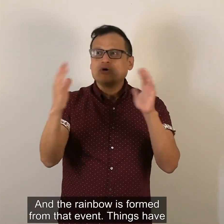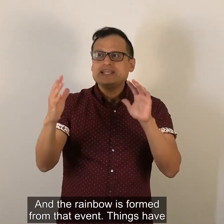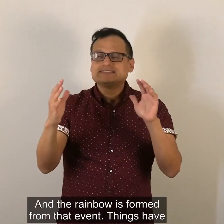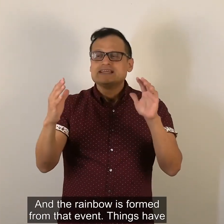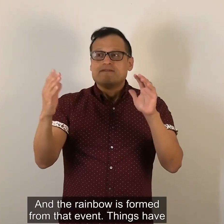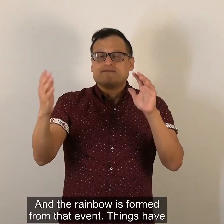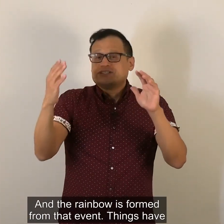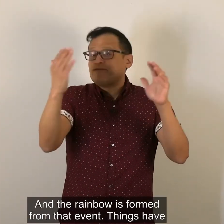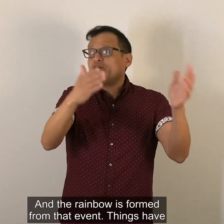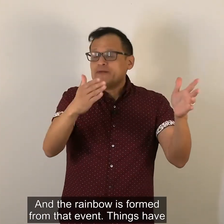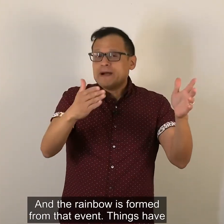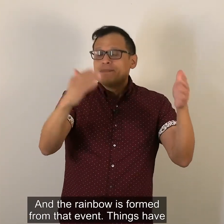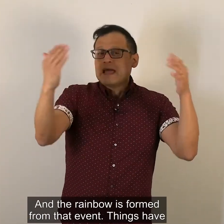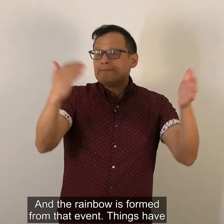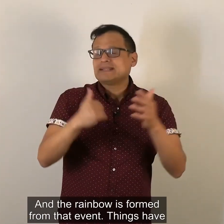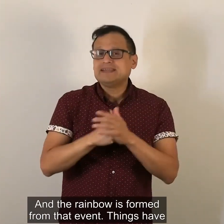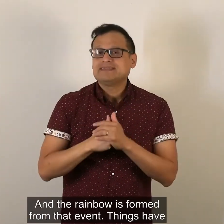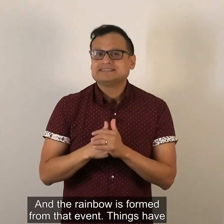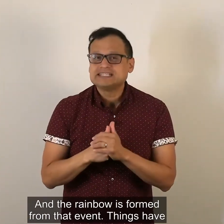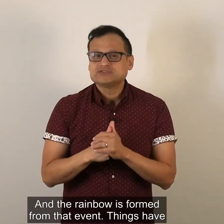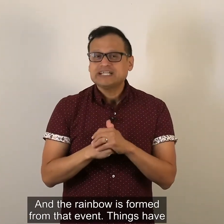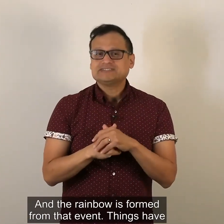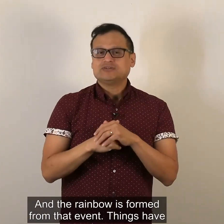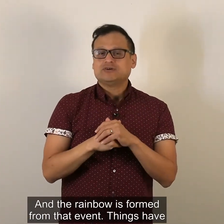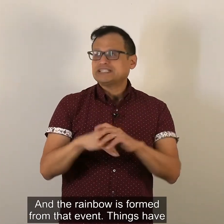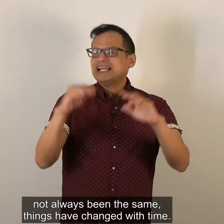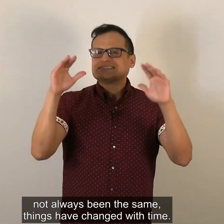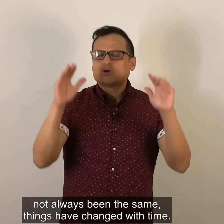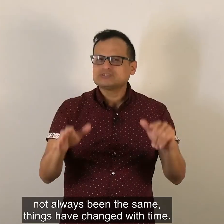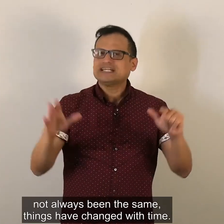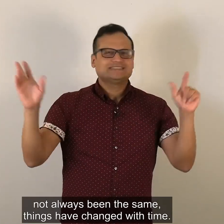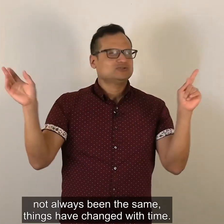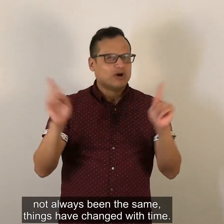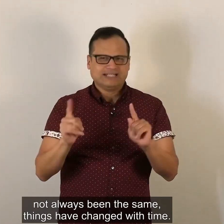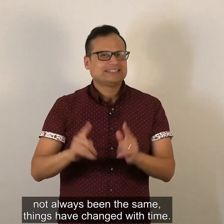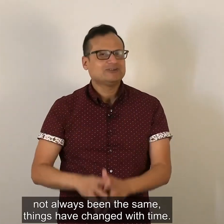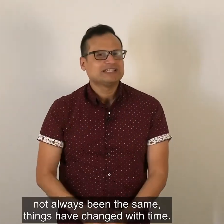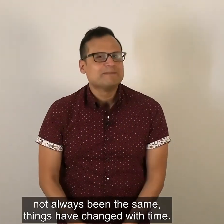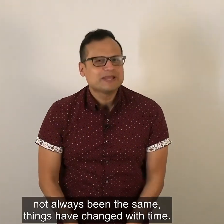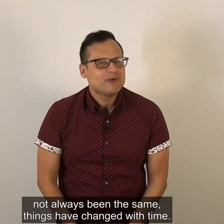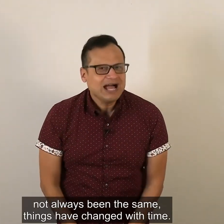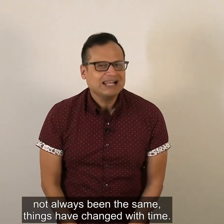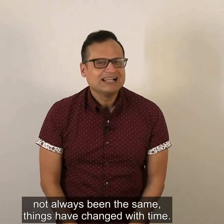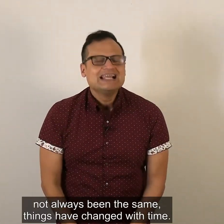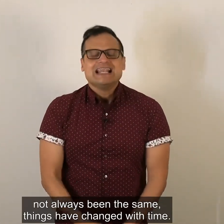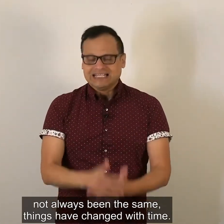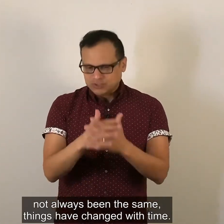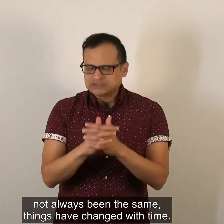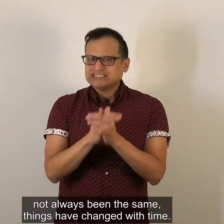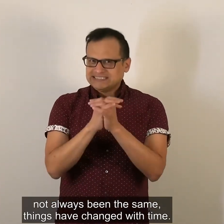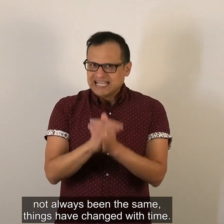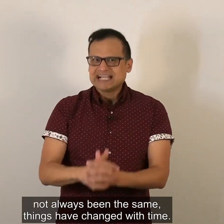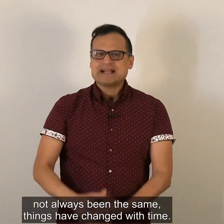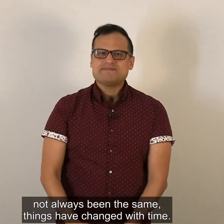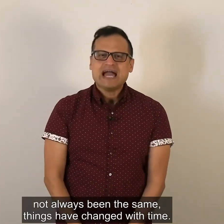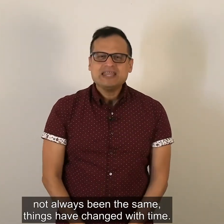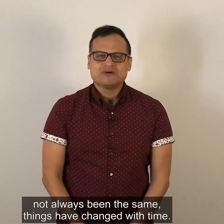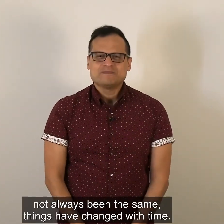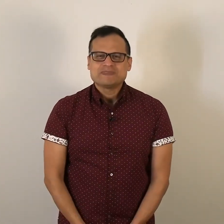iris se forma a partir de este suceso. O sea, las cosas no han estado siempre igual. Las cosas sí han cambiado. Y